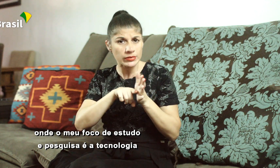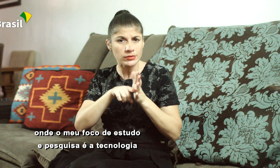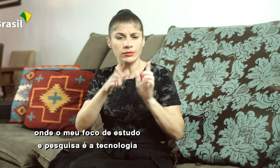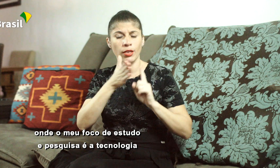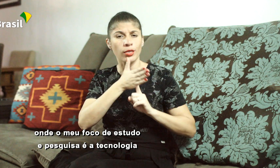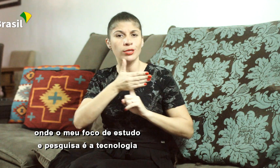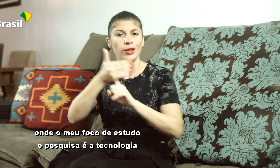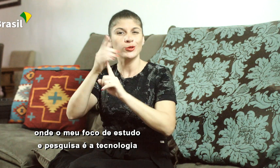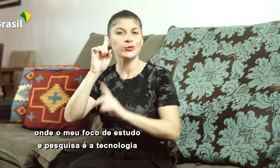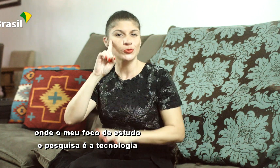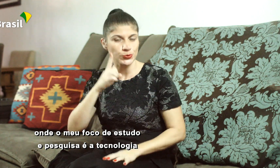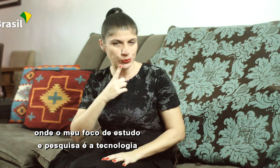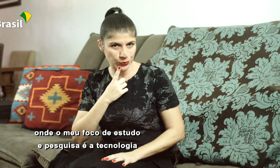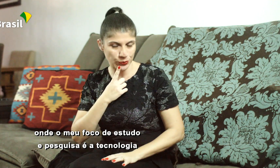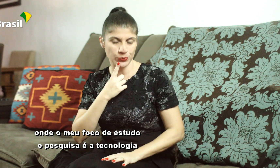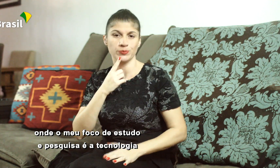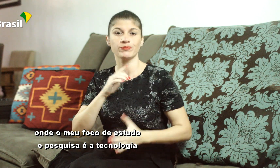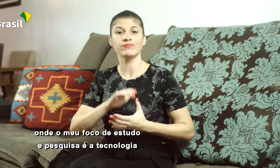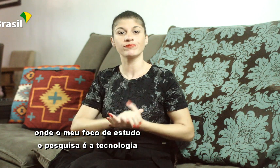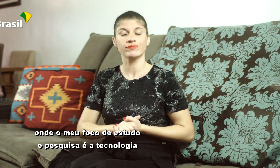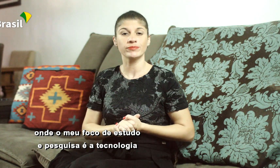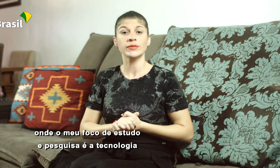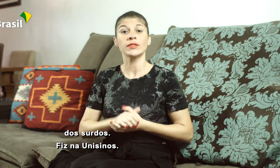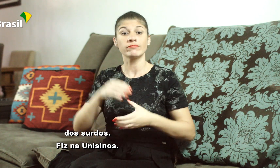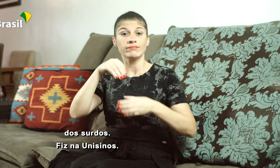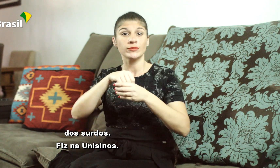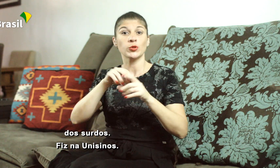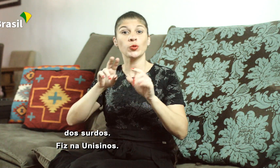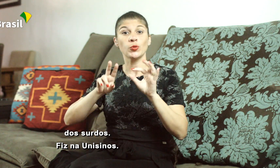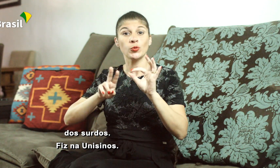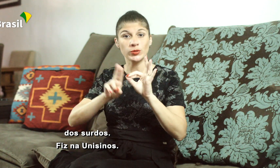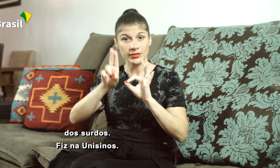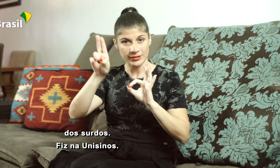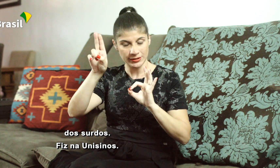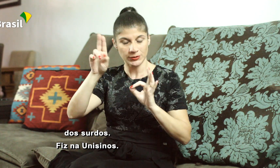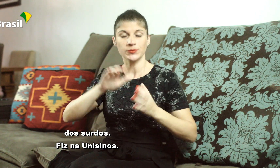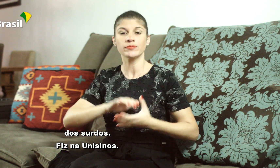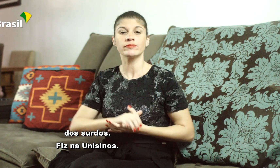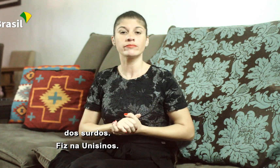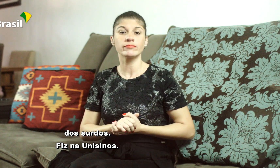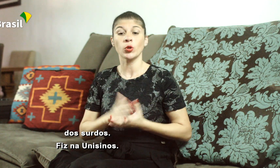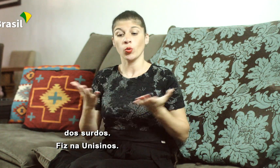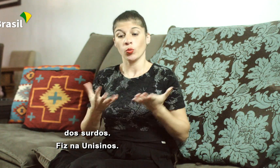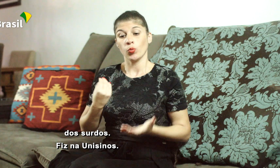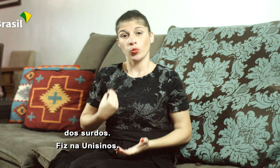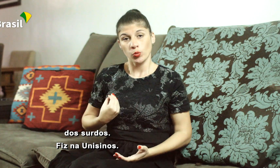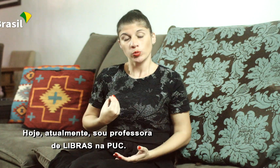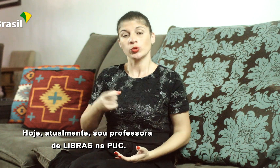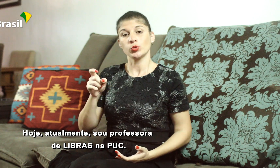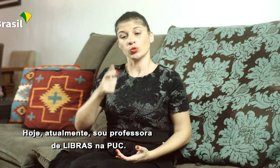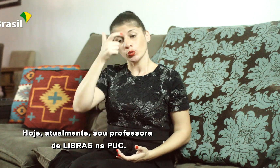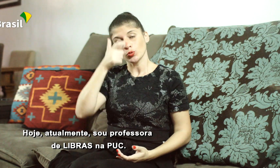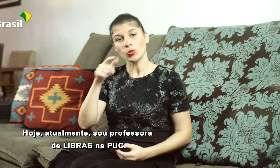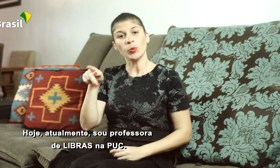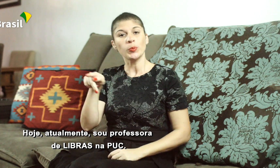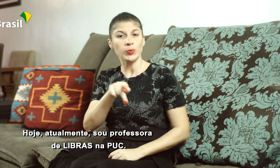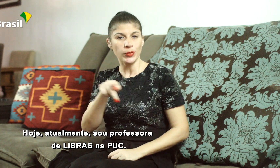foco de estudo e pesquisa é a tecnologia dos surdos. Fiz na Unicinos. Hoje, atualmente,